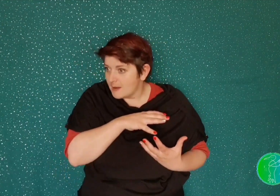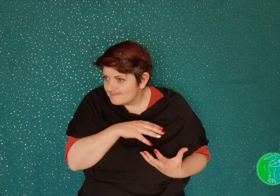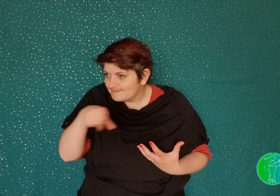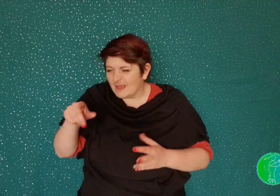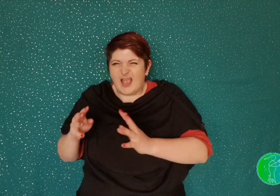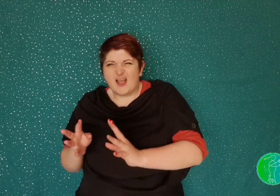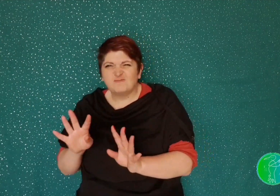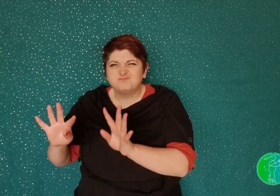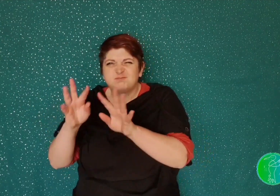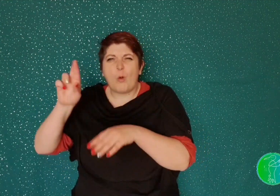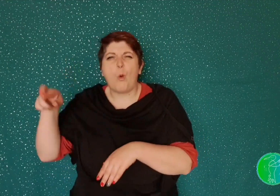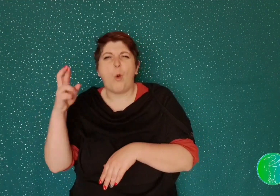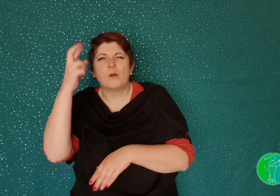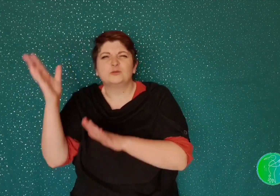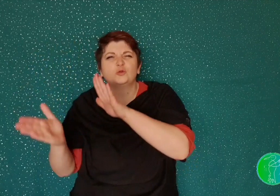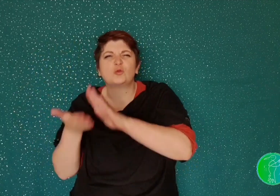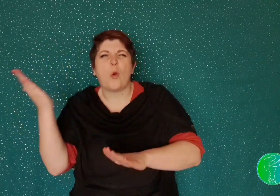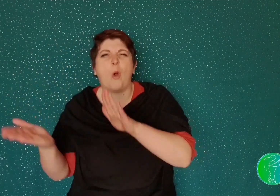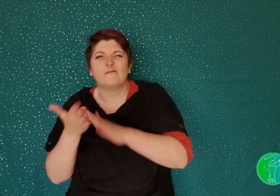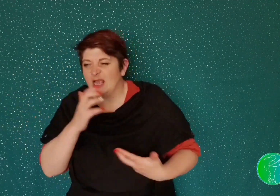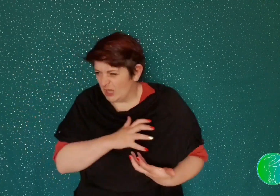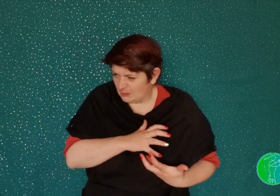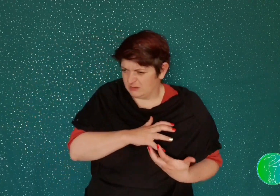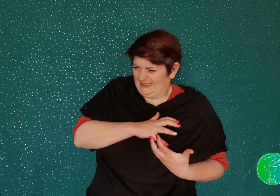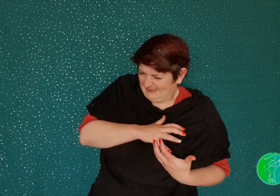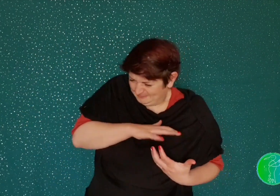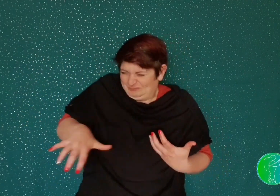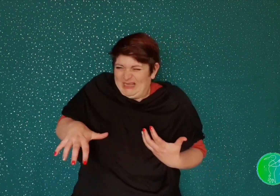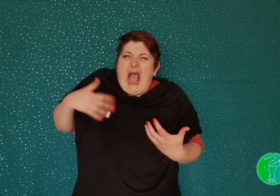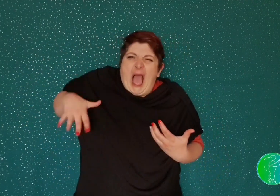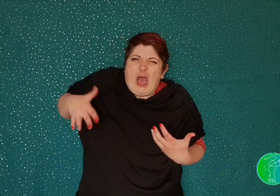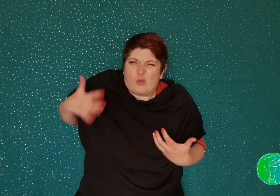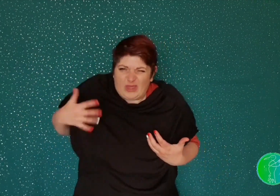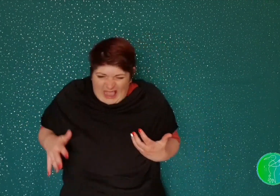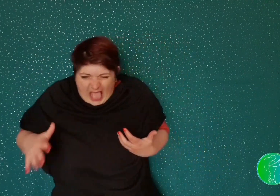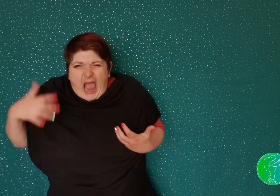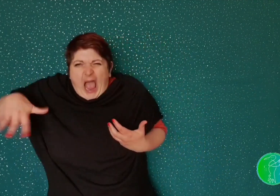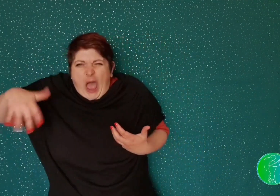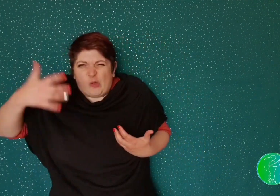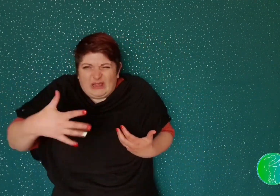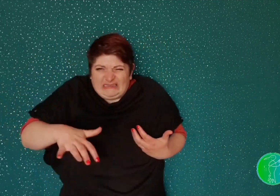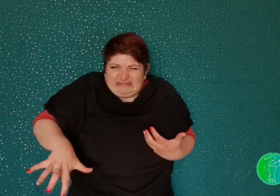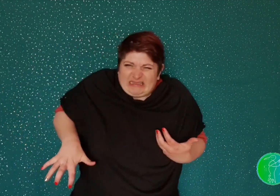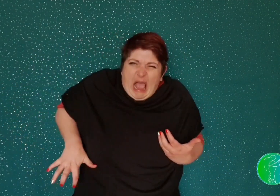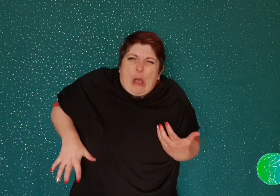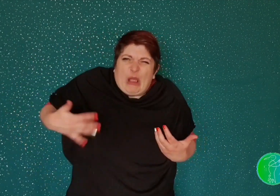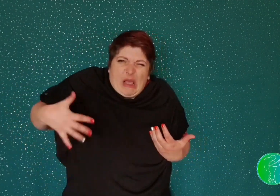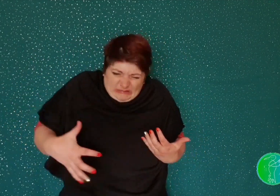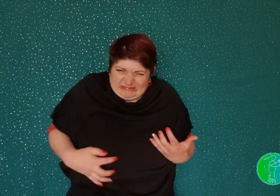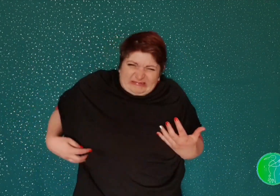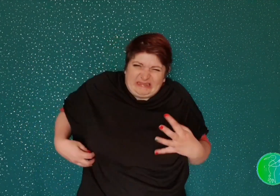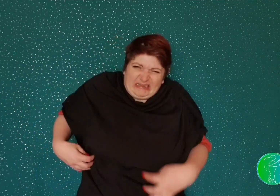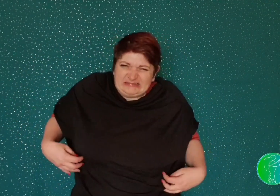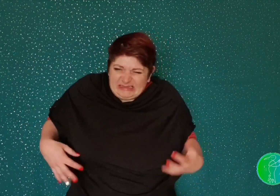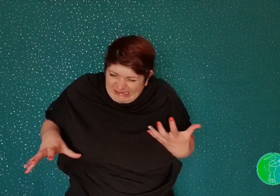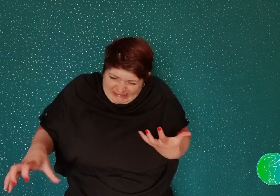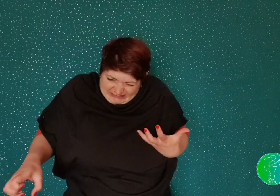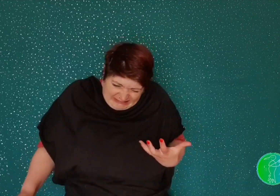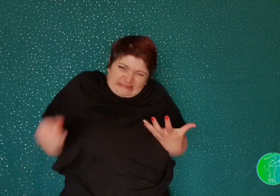Elle trouva un rosier sauvage, elle fut égratignée et piquée.